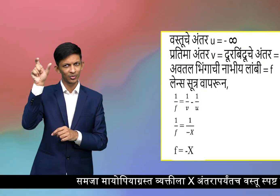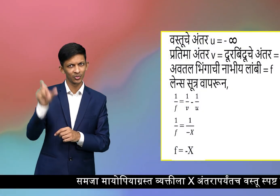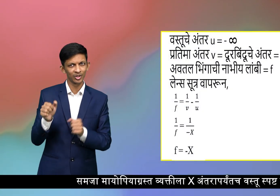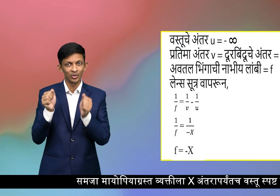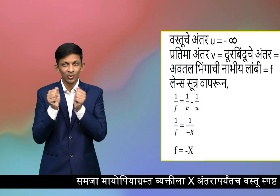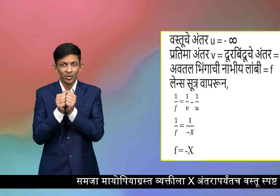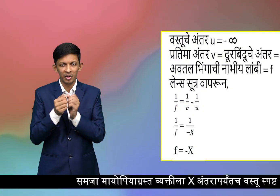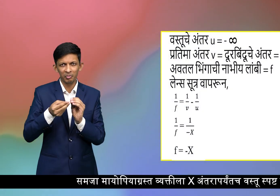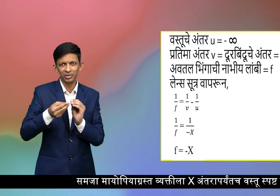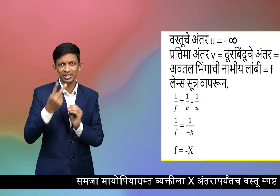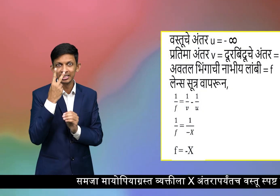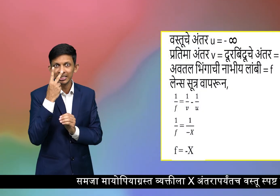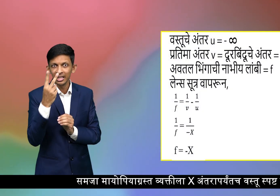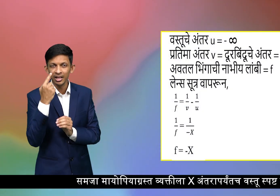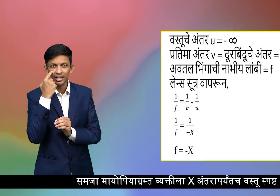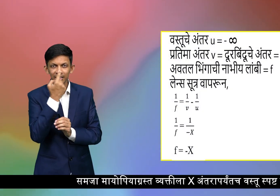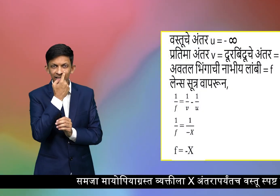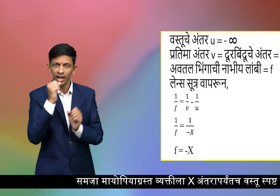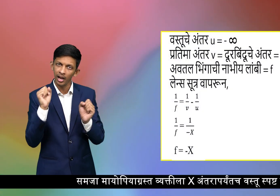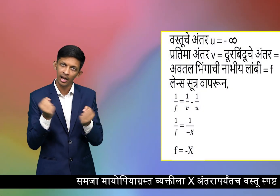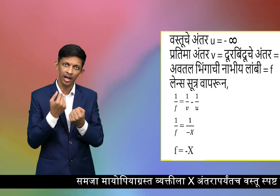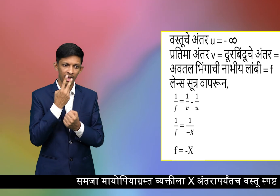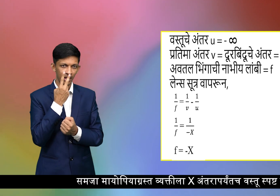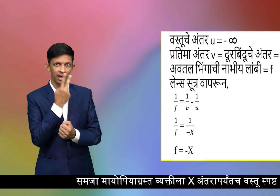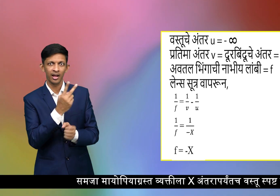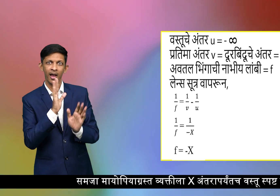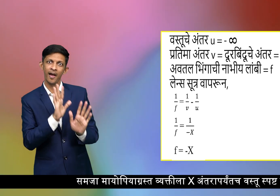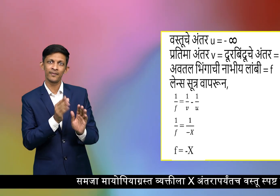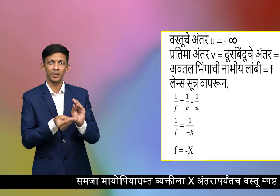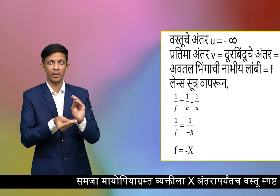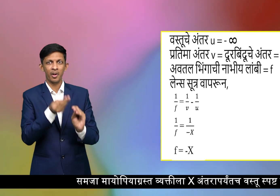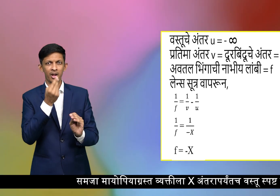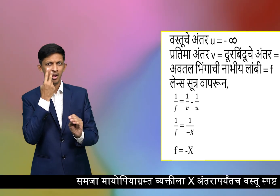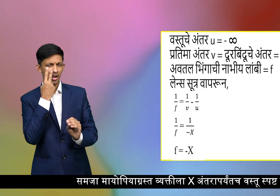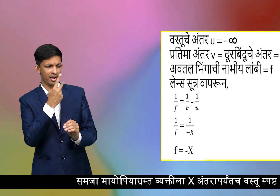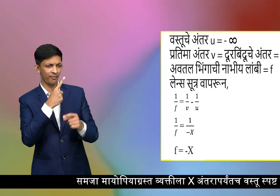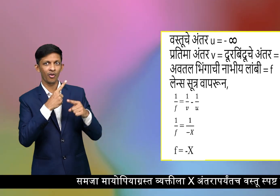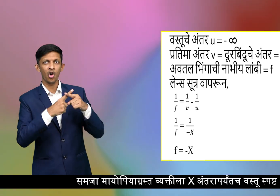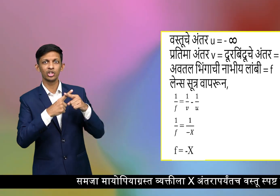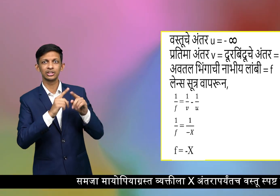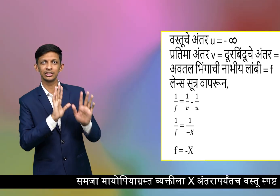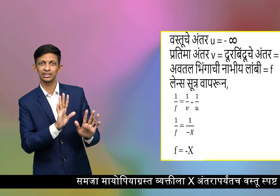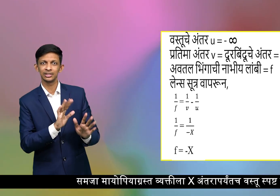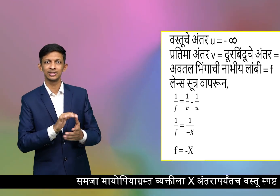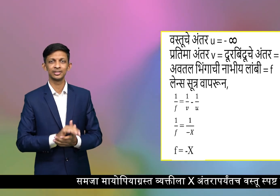समजा पियाग्रस्त व्यक्तीला 1 अंतरापर्यंतच वस्तू स्पष्ट दिसतात.